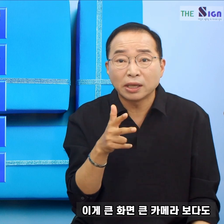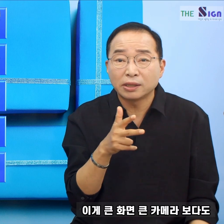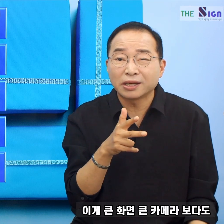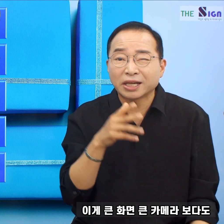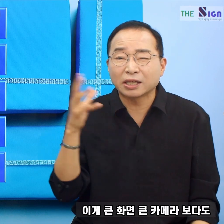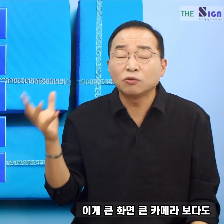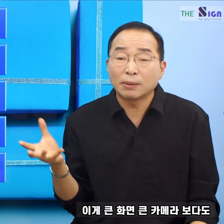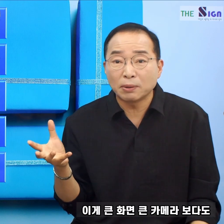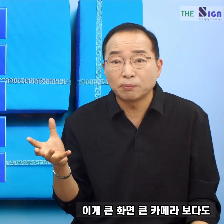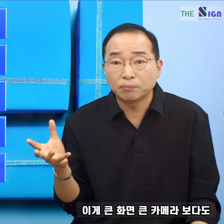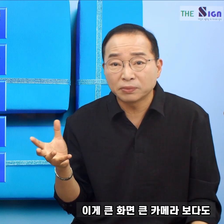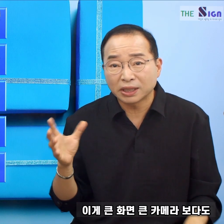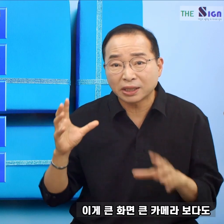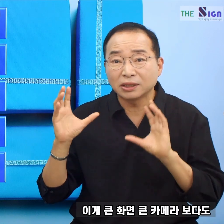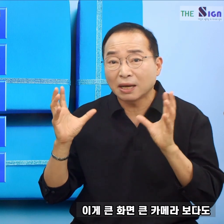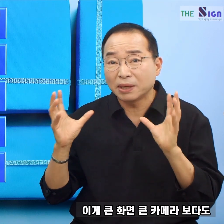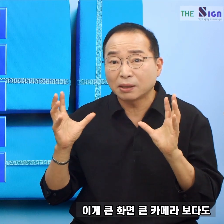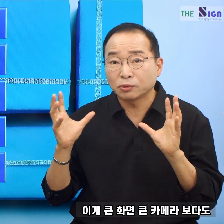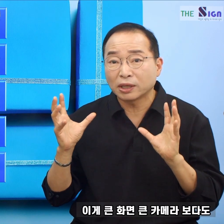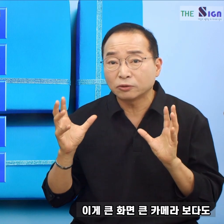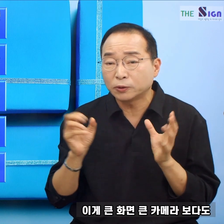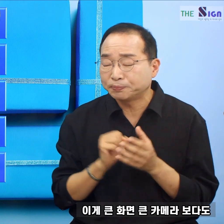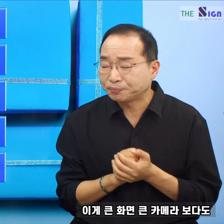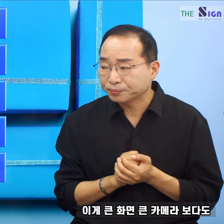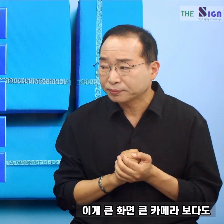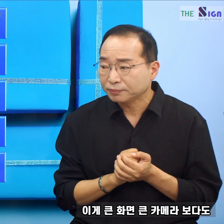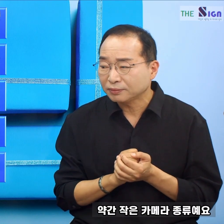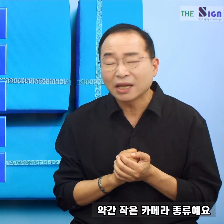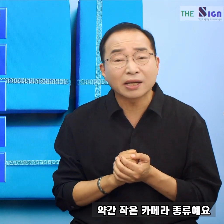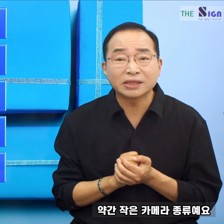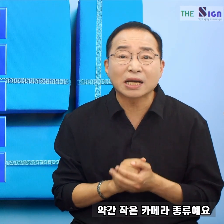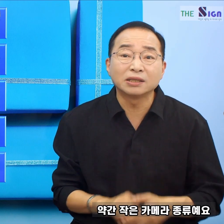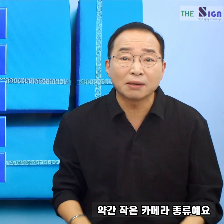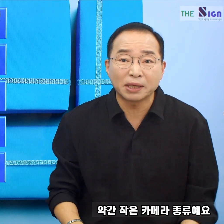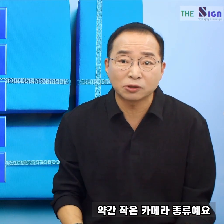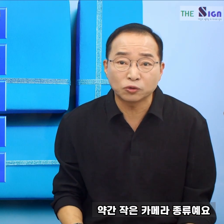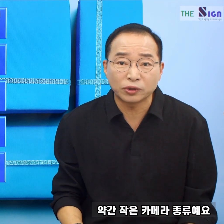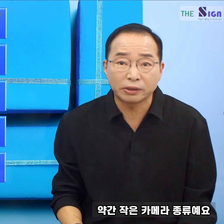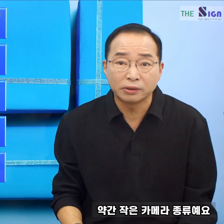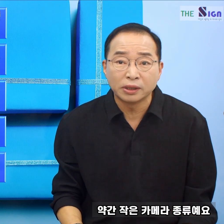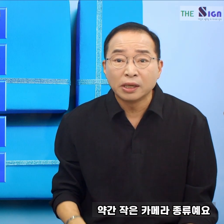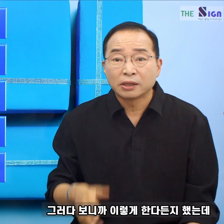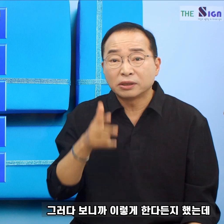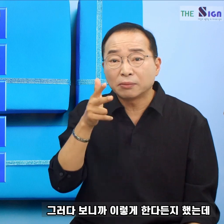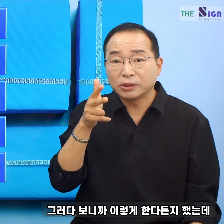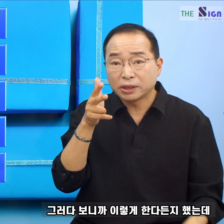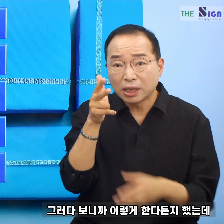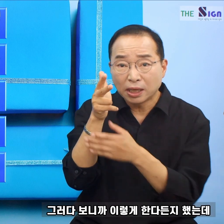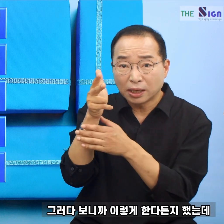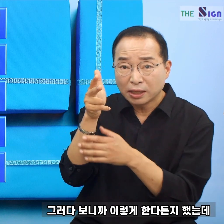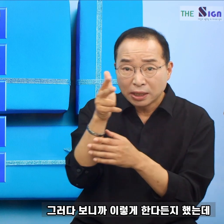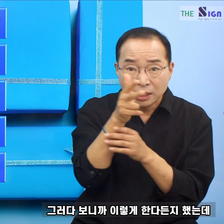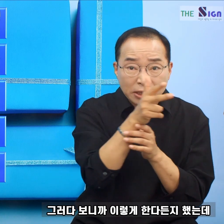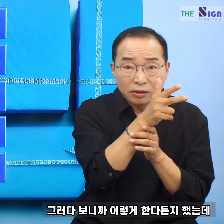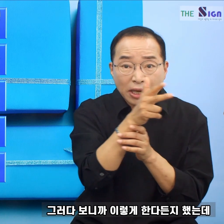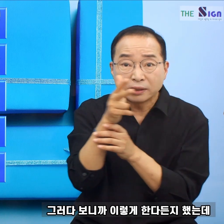이게 큰 카메라보다도 약간 작은 카메라 종류예요. 그러다 보니까 이렇게